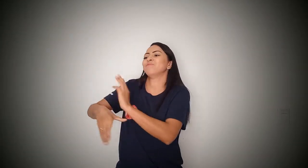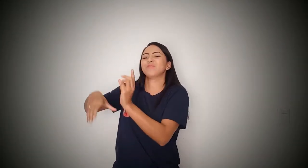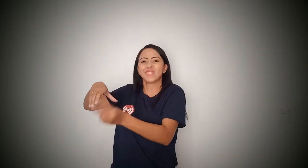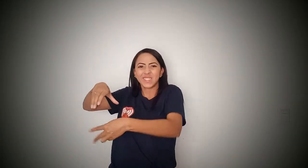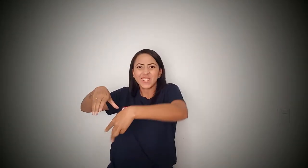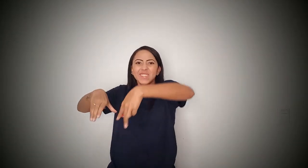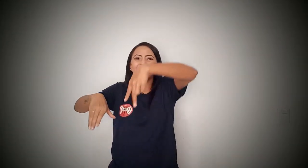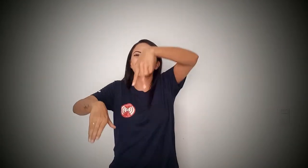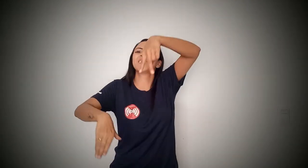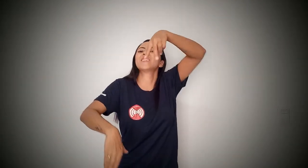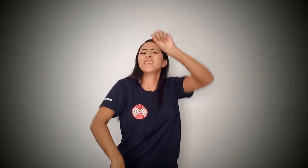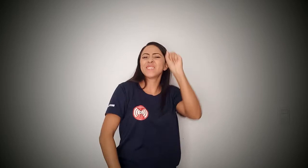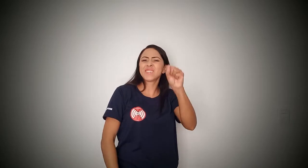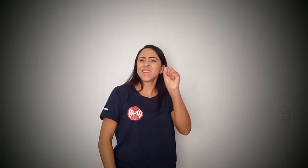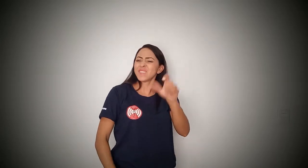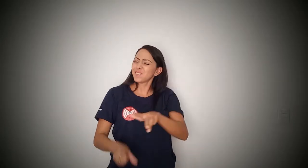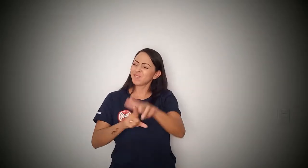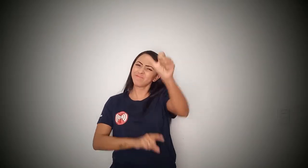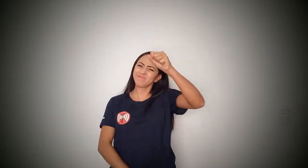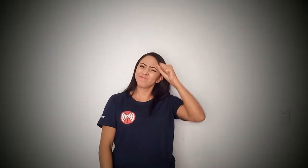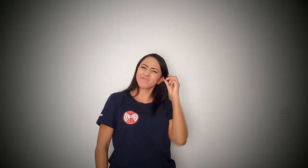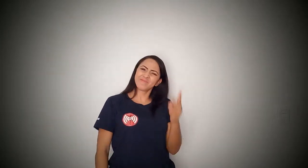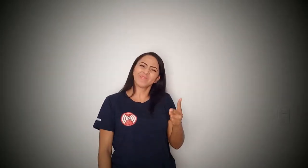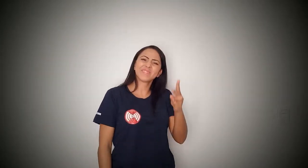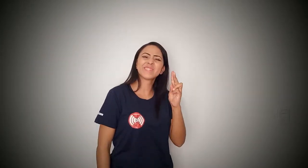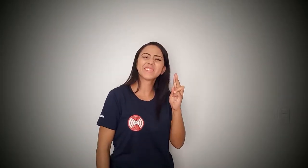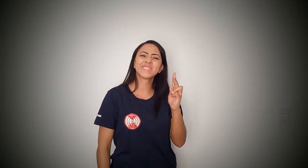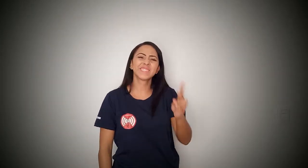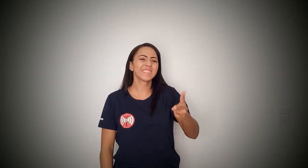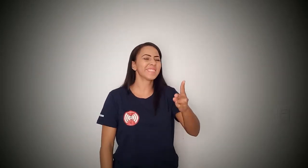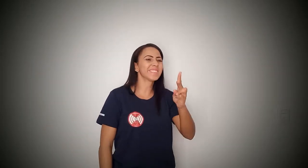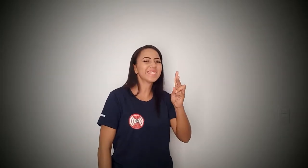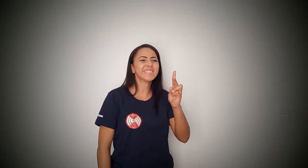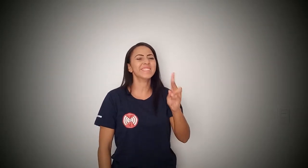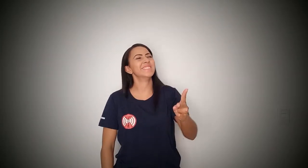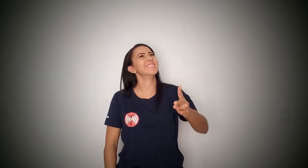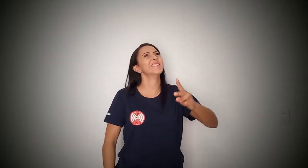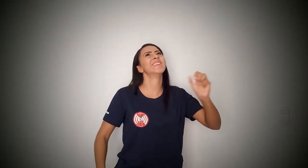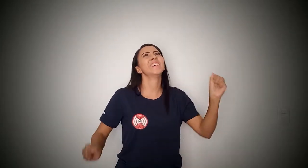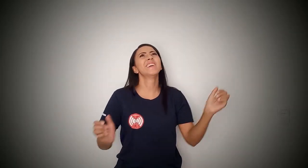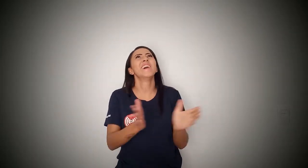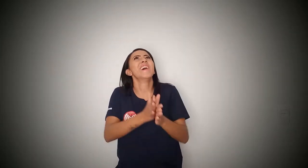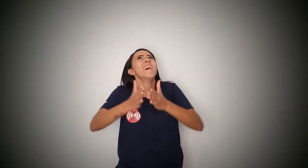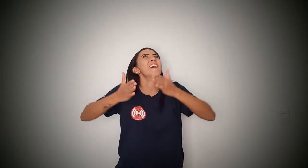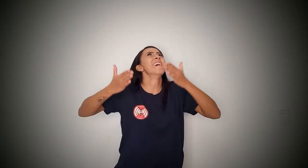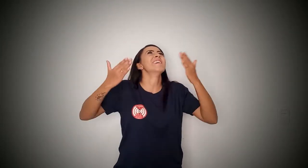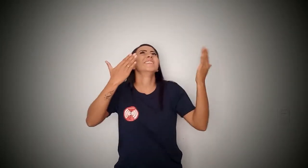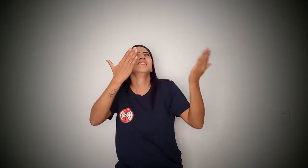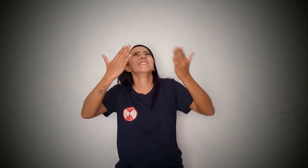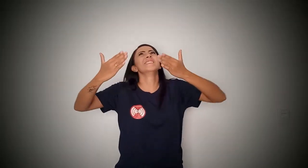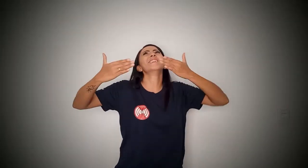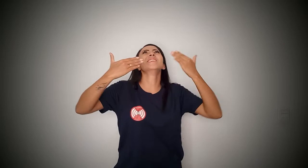pra sempre, pra sempre